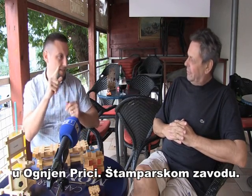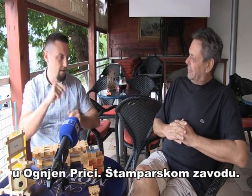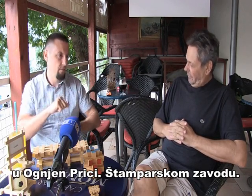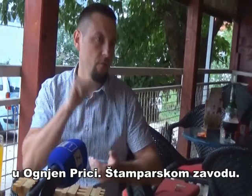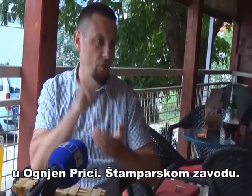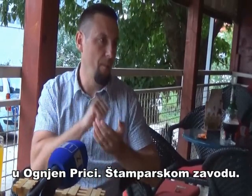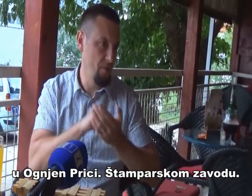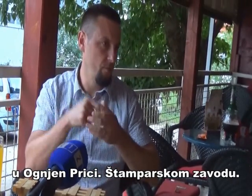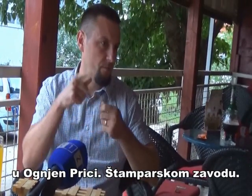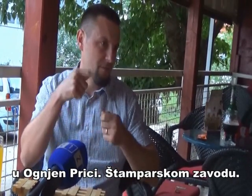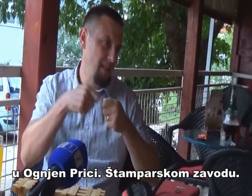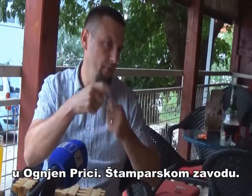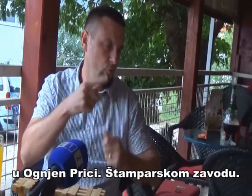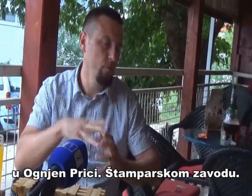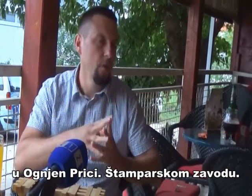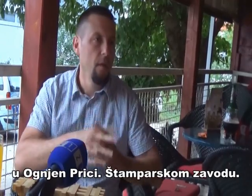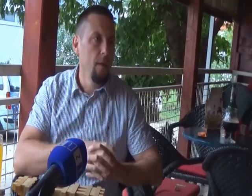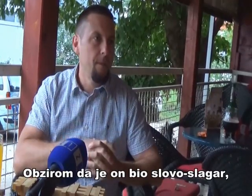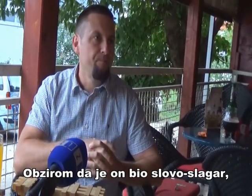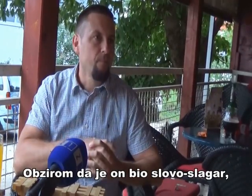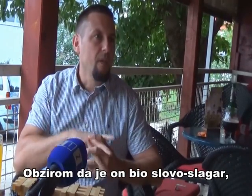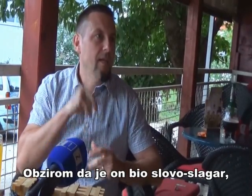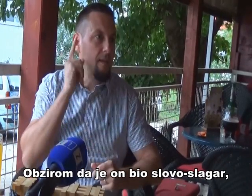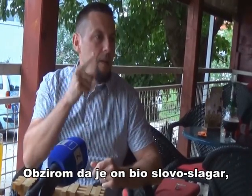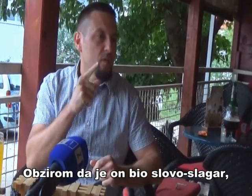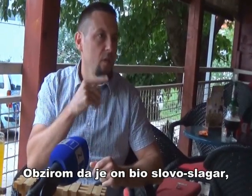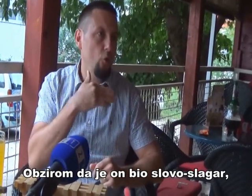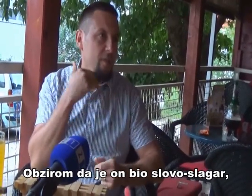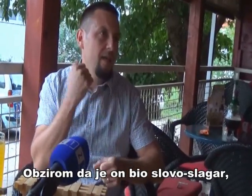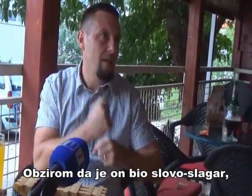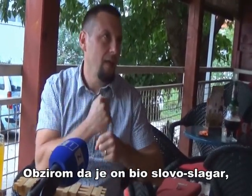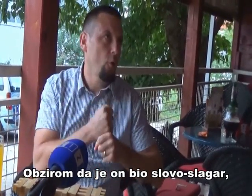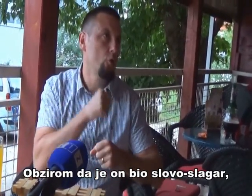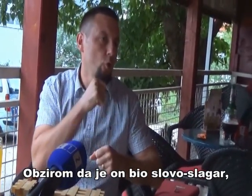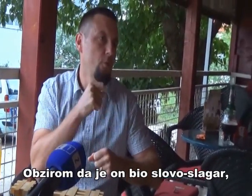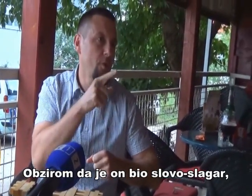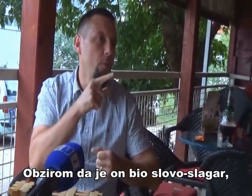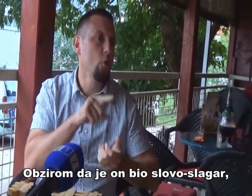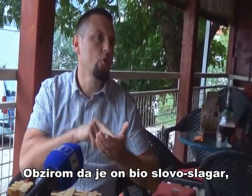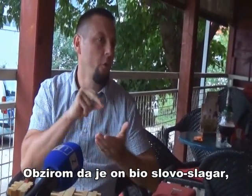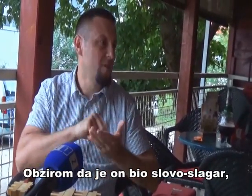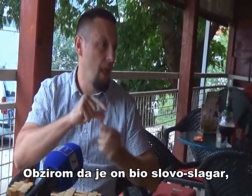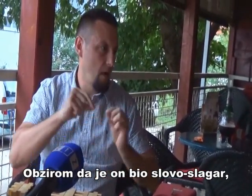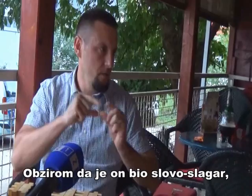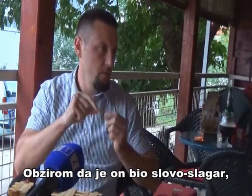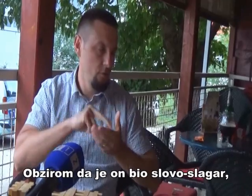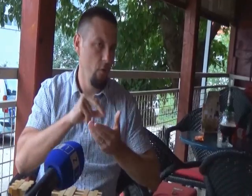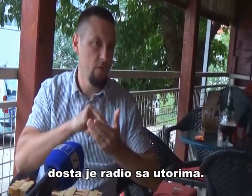Prici, Štamparskom zavodu. I tamo se dosta radilo, s obzirom da je on bio